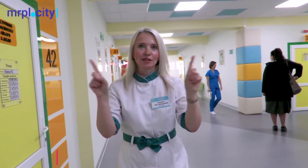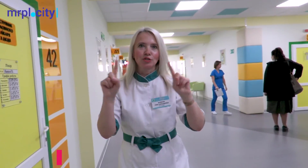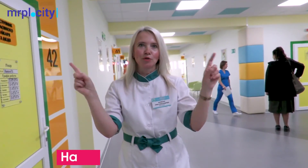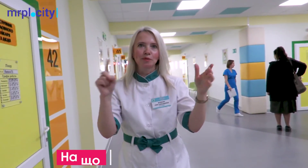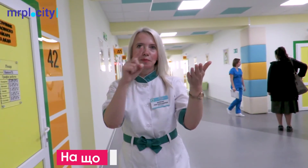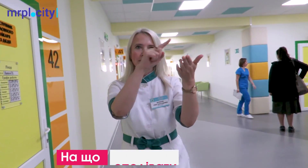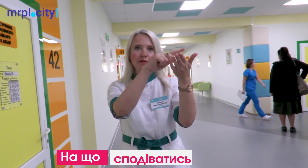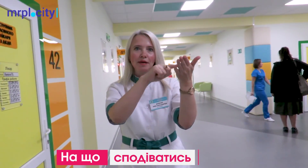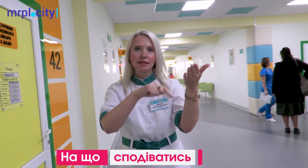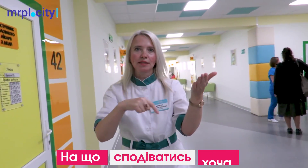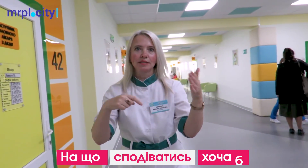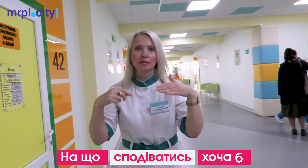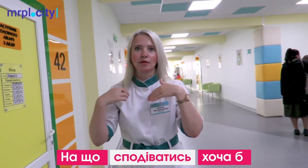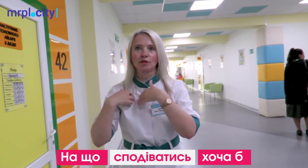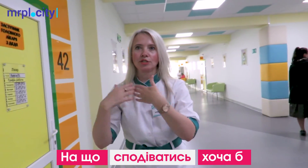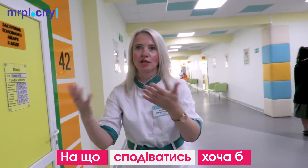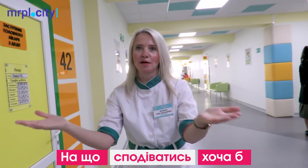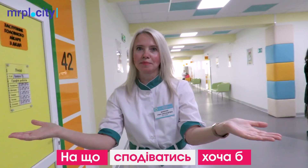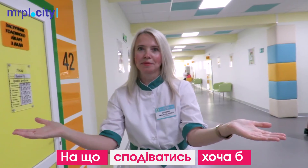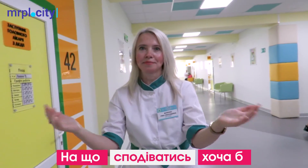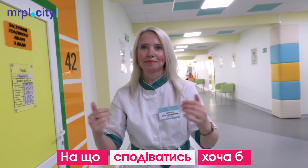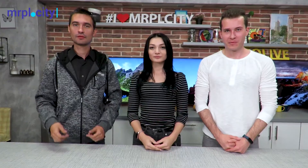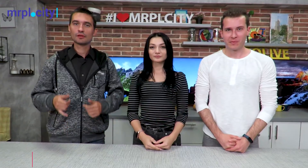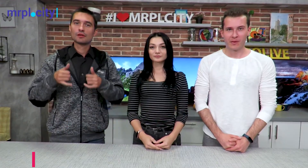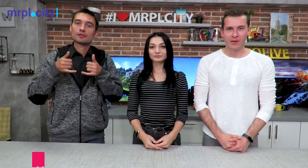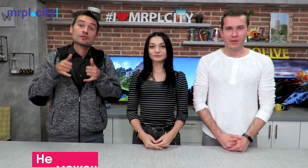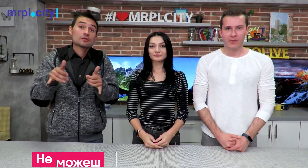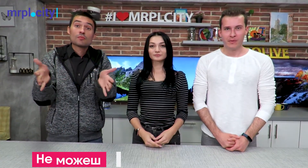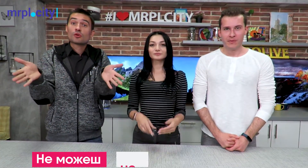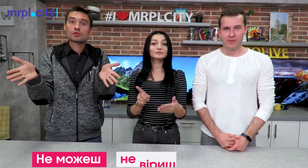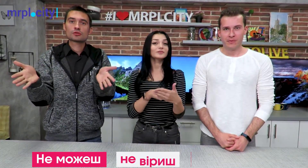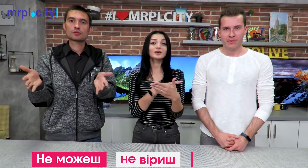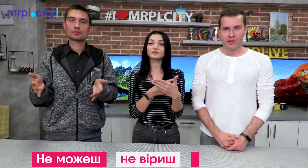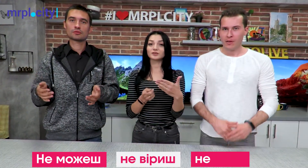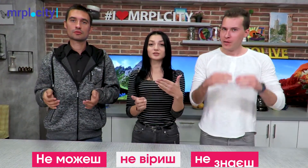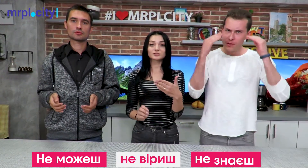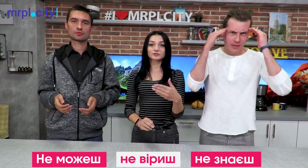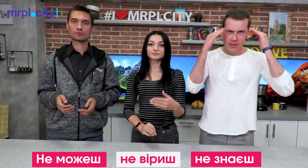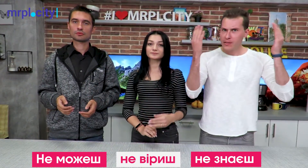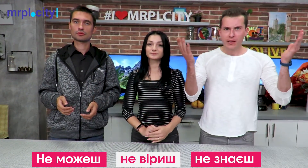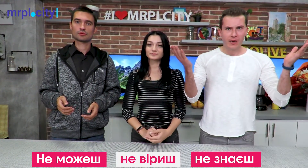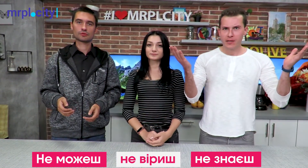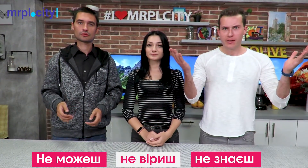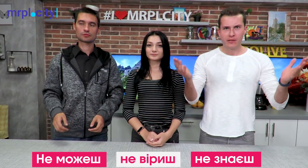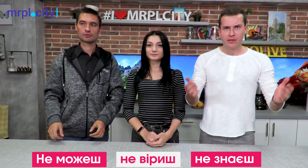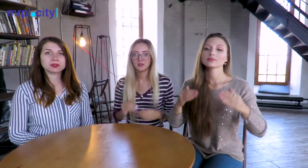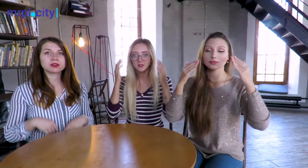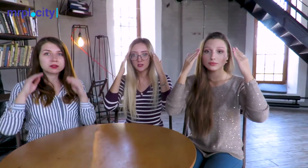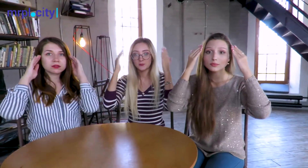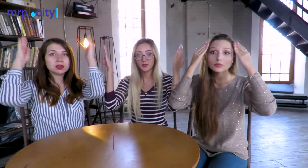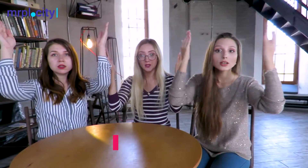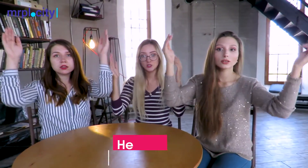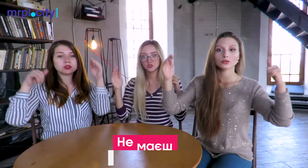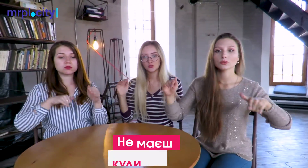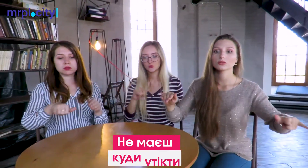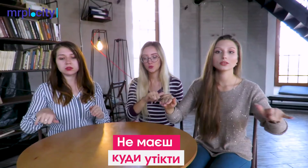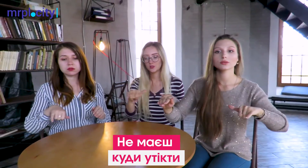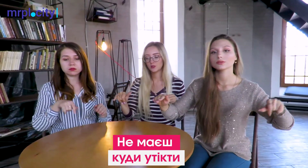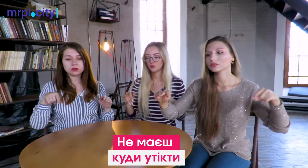що сподіватись хоча б. Не можеш, не віриш, не знаєш, не маєш куди